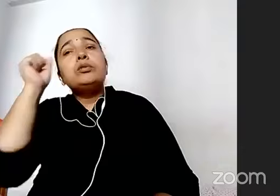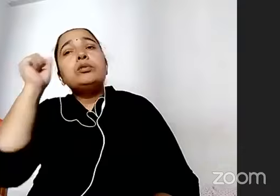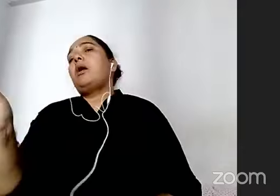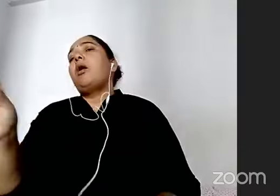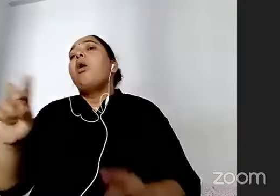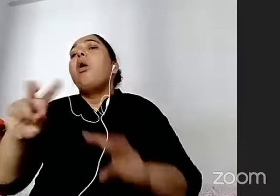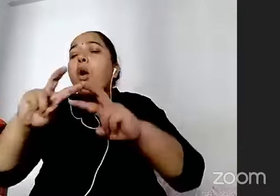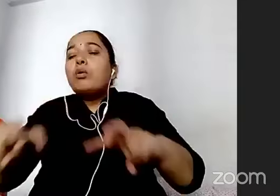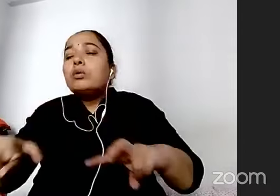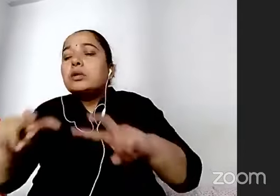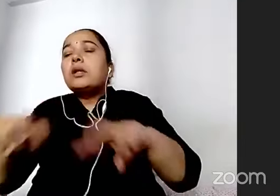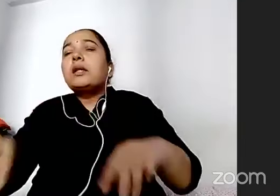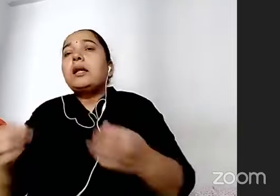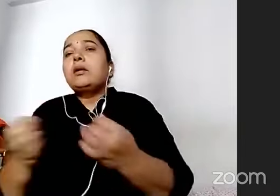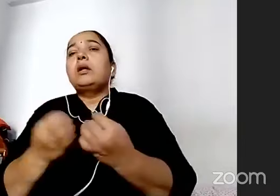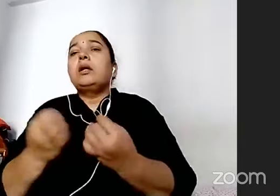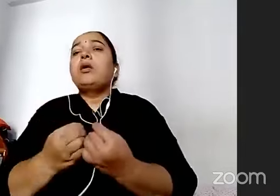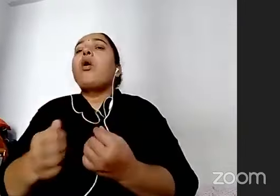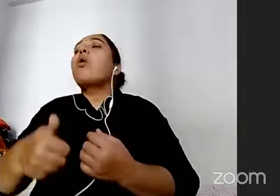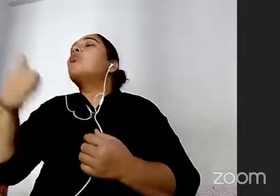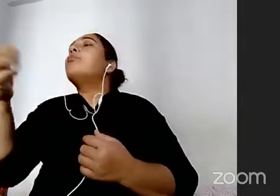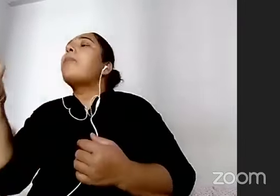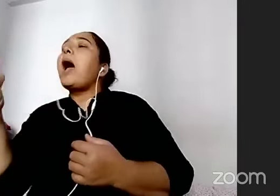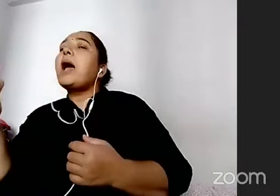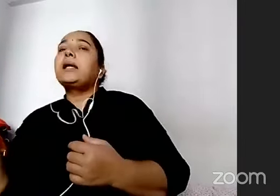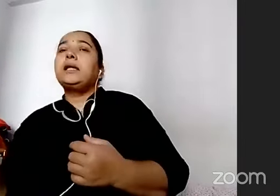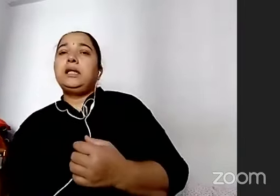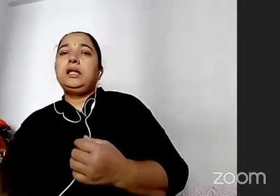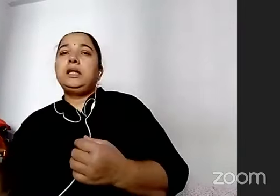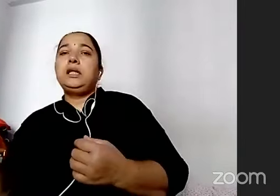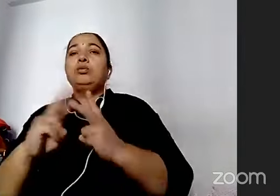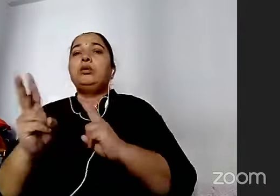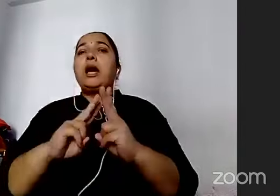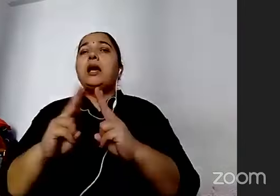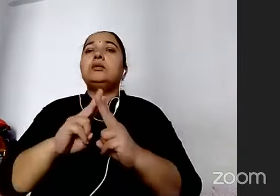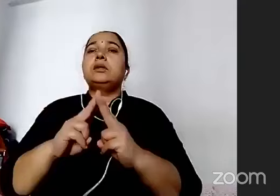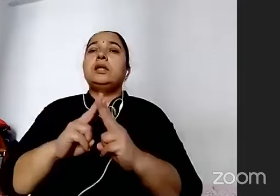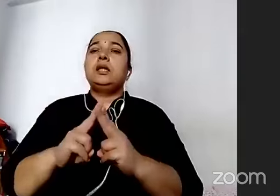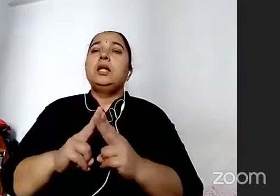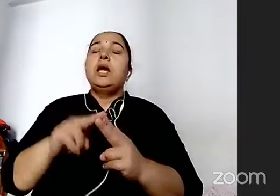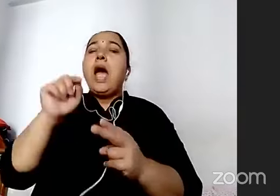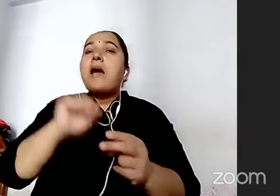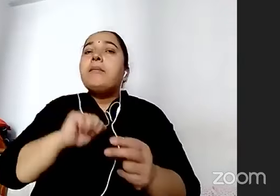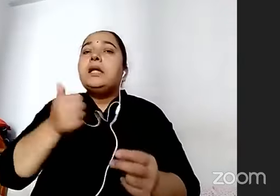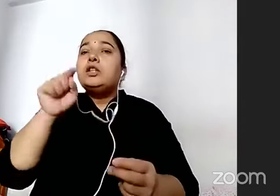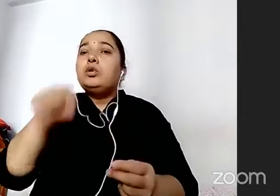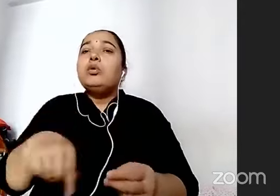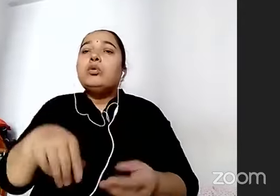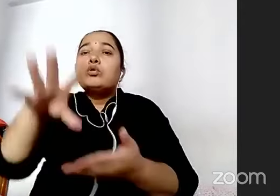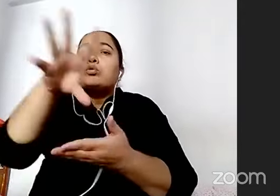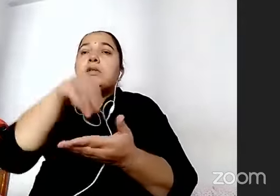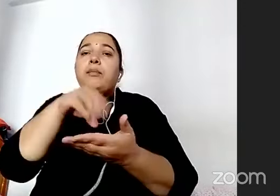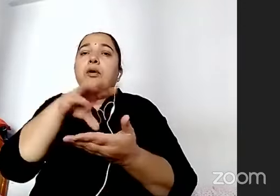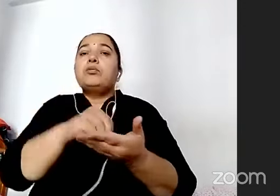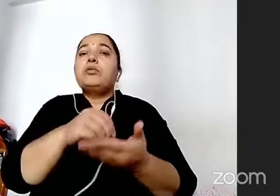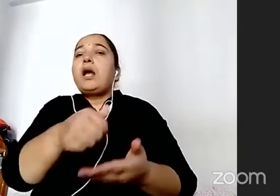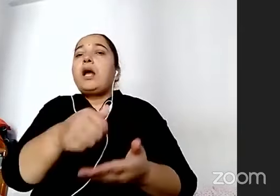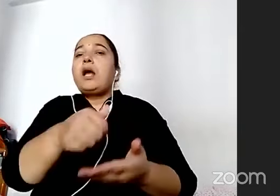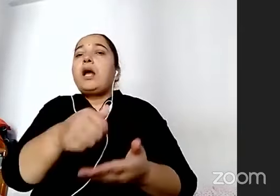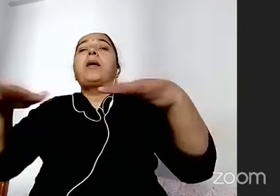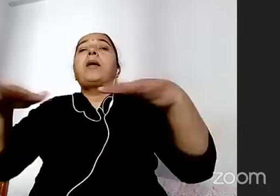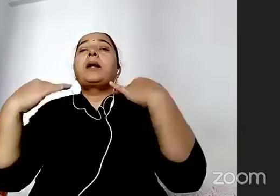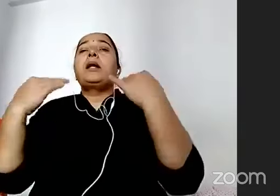चाहिँ तपाईँहरूले क्वालिटेटिभ इन्फर्मेसनबाट लिए चाहिँ त्यो अझै बढी चाहिँ इफेक्टिभ हुन्थ्यो भन्ने कुरा चाहिँ मैले त्यो